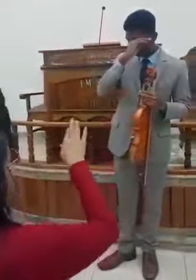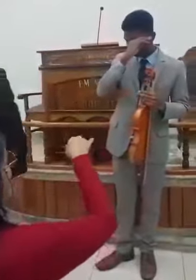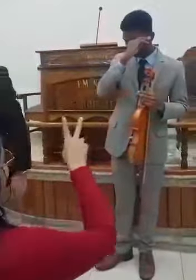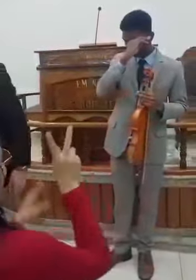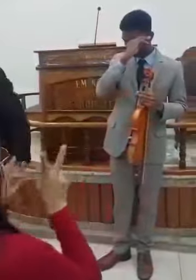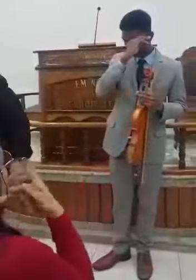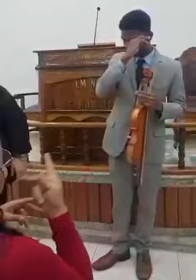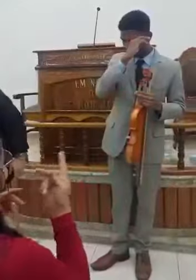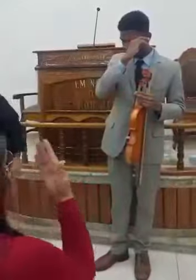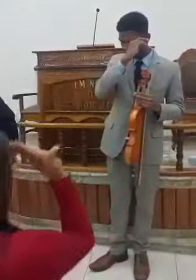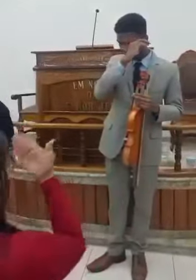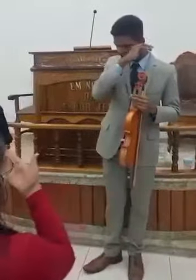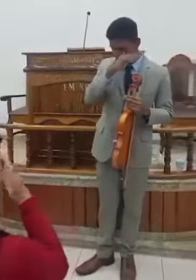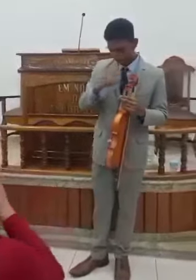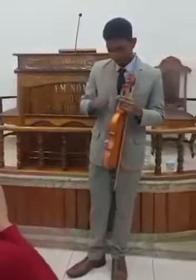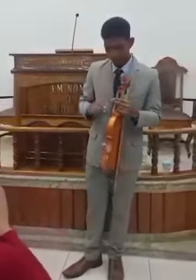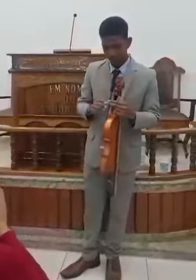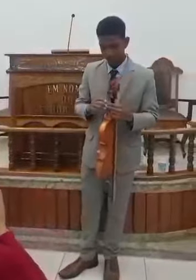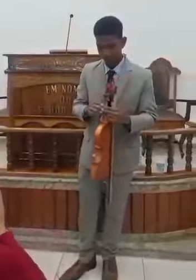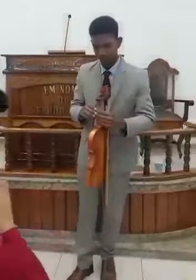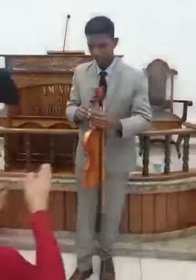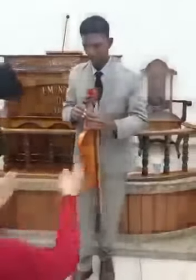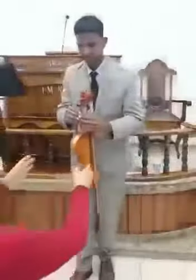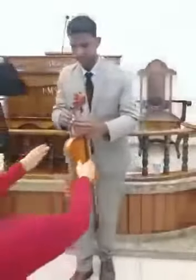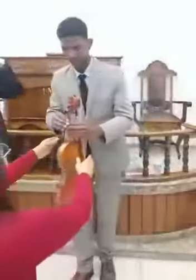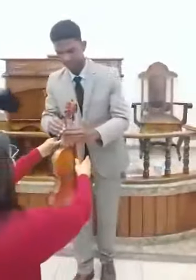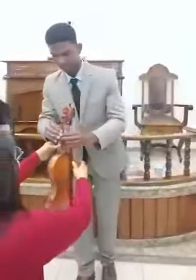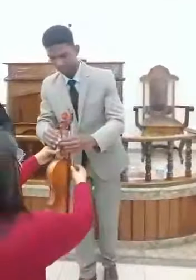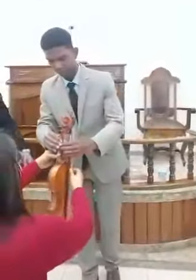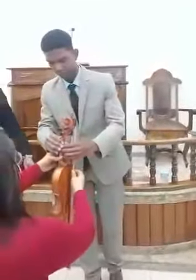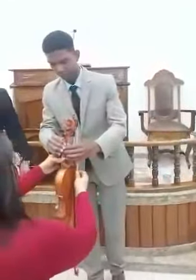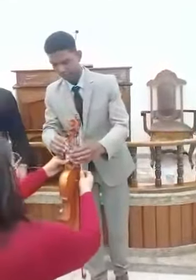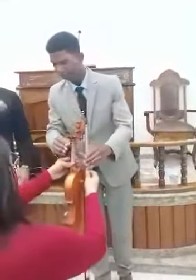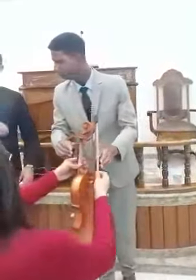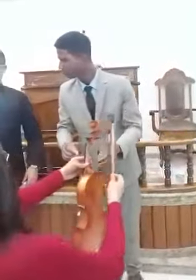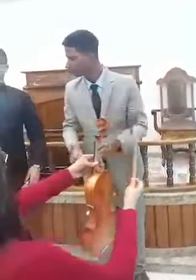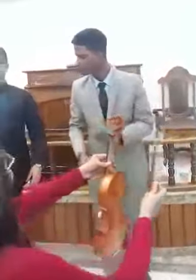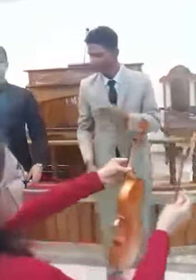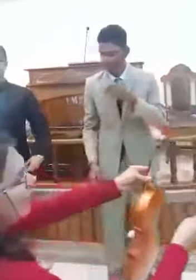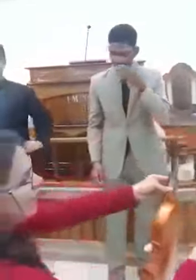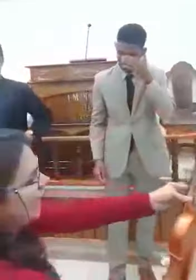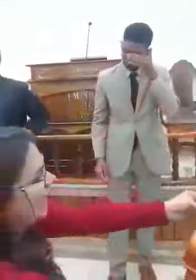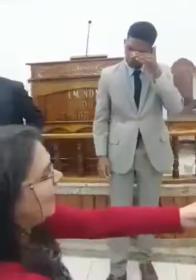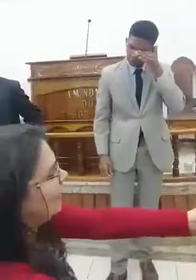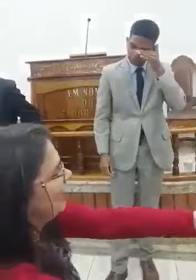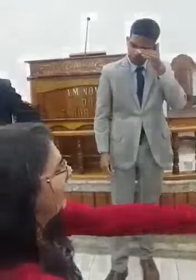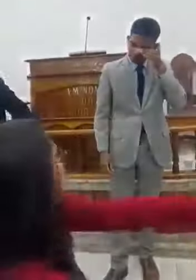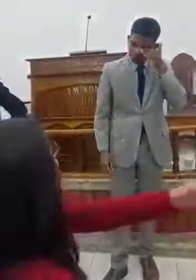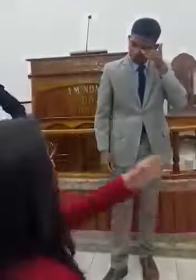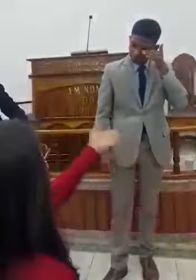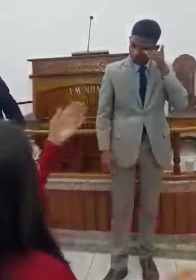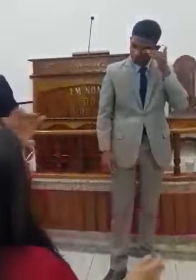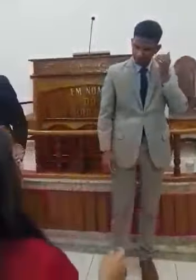Glória. Santo Deus, que lindo. Glória. Agora é ó. Ele vai estudar. Agora ele vai. Glória a Deus. Ele vai falar com você,